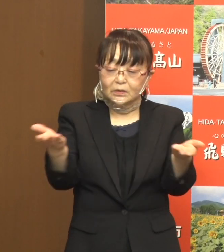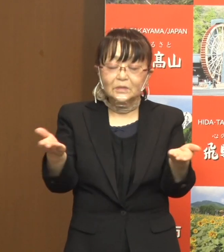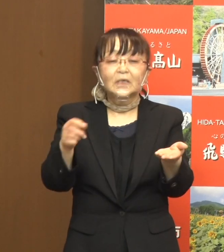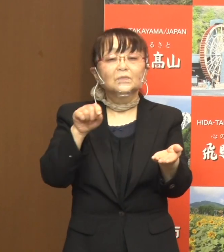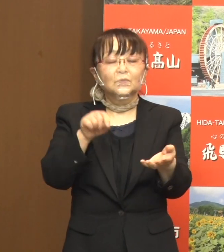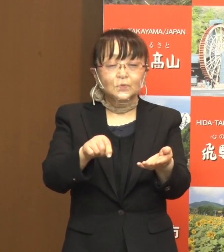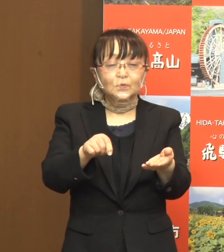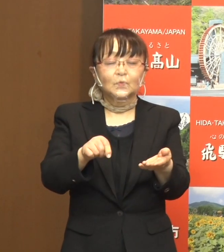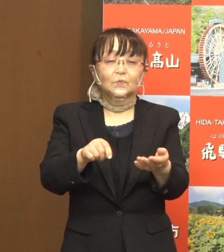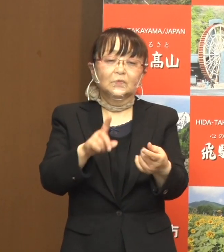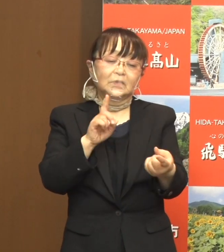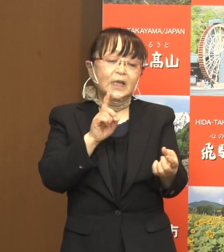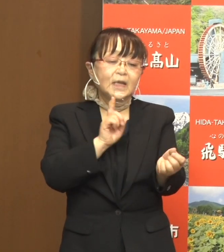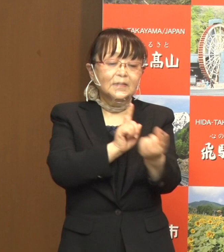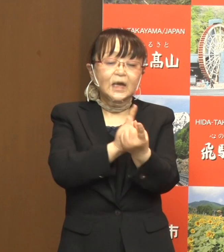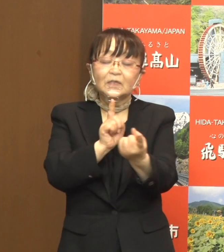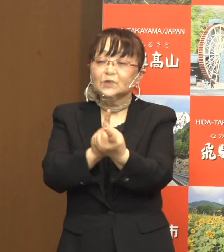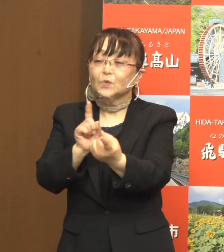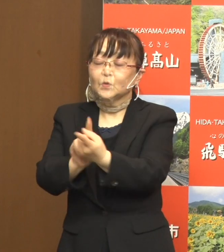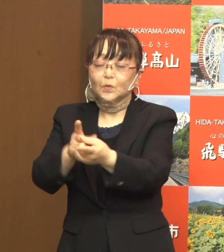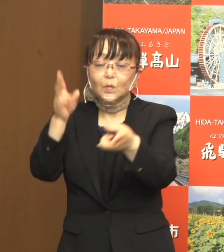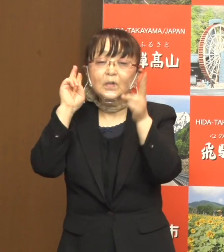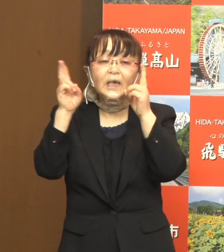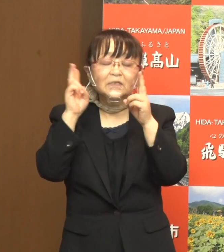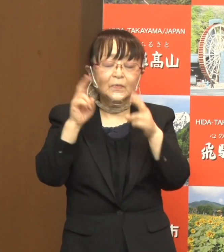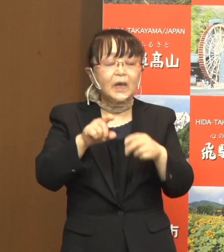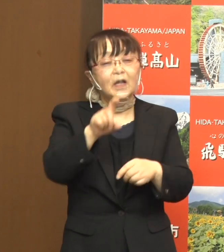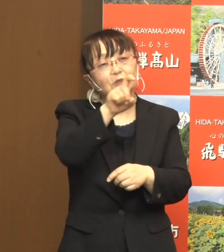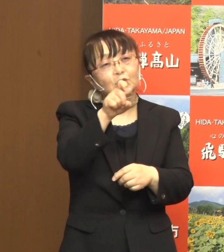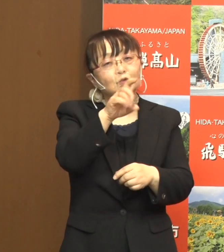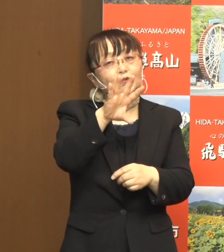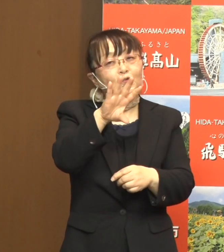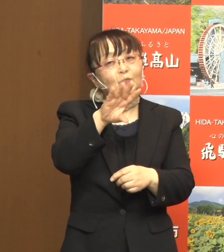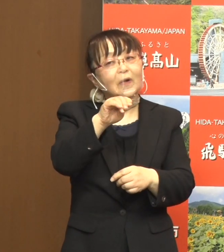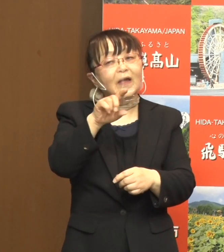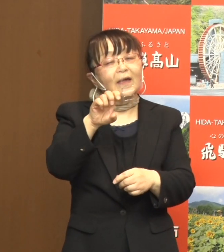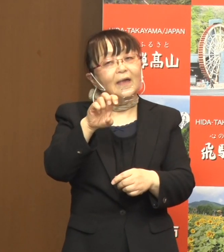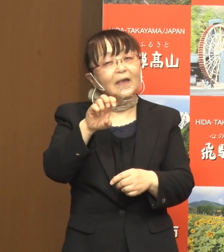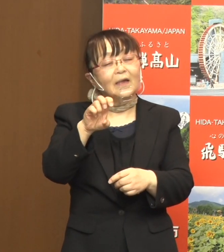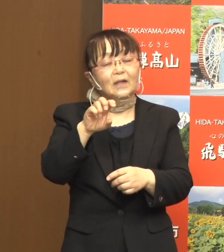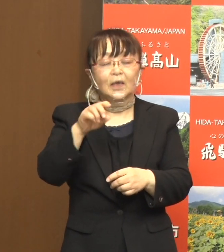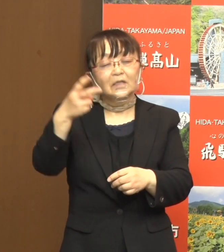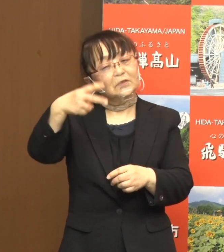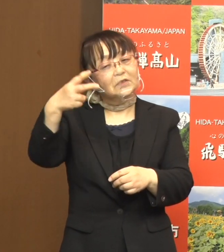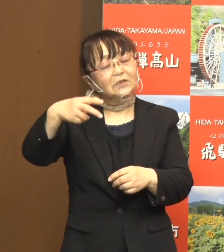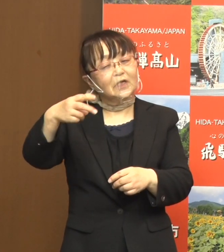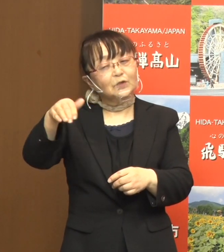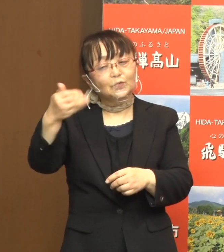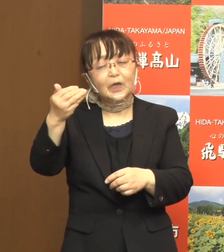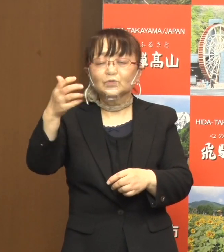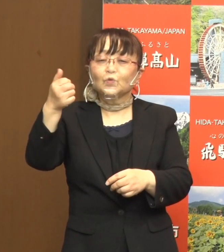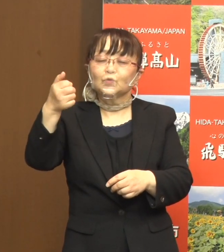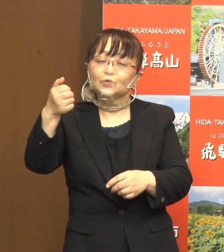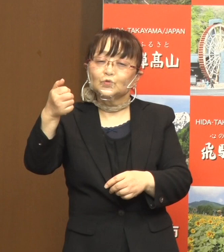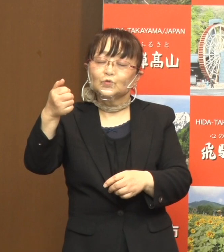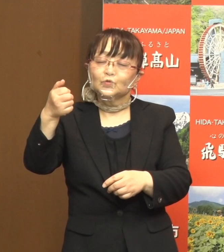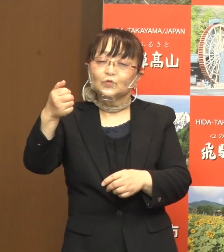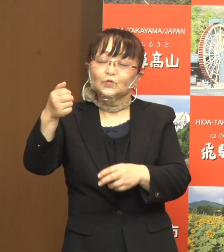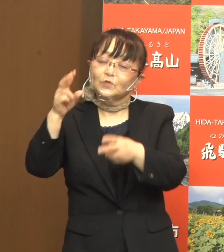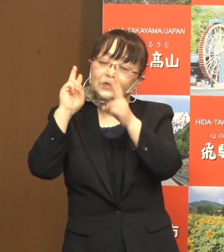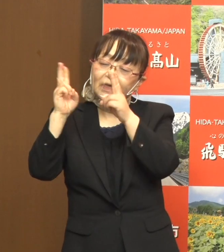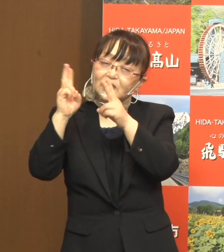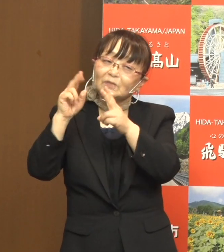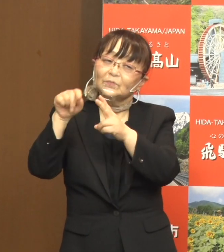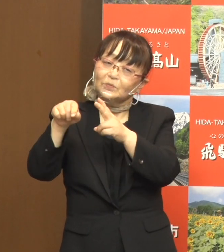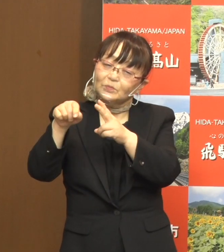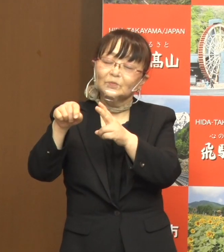なぁという対象の事業者10万円かけるまあ約290050社くらいですかねあの今のところでは